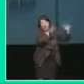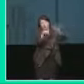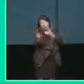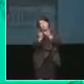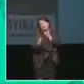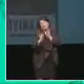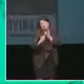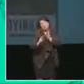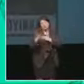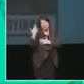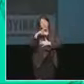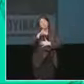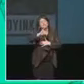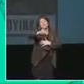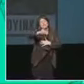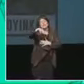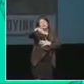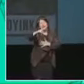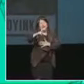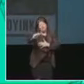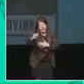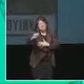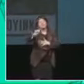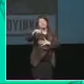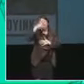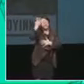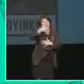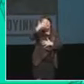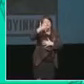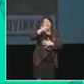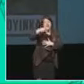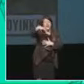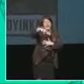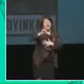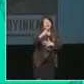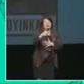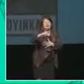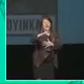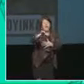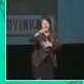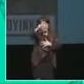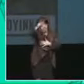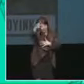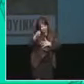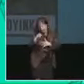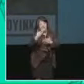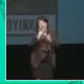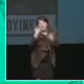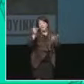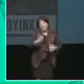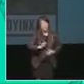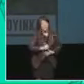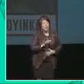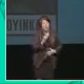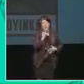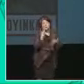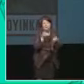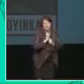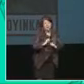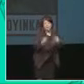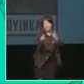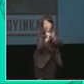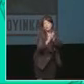premio Nobel per la letteratura dalla Nigeria grande poeta narratore saggista drammaturgo anche grande osservatore della vita